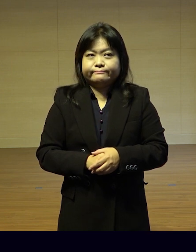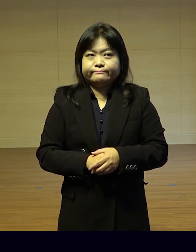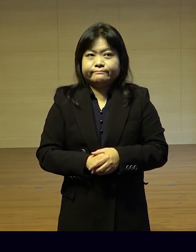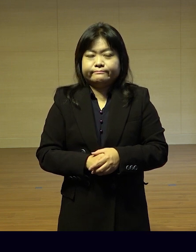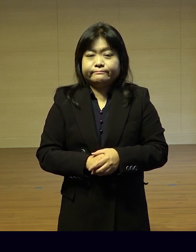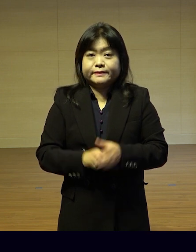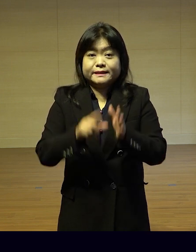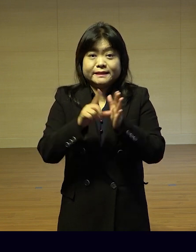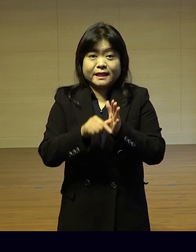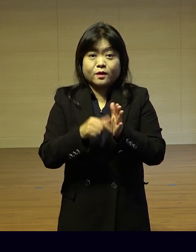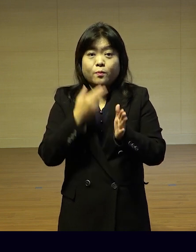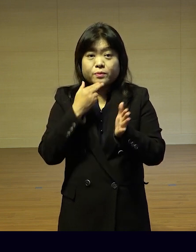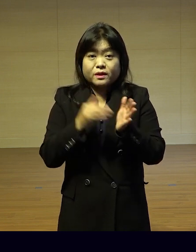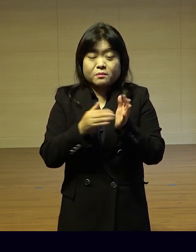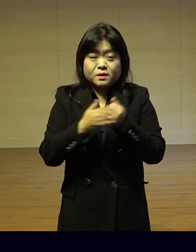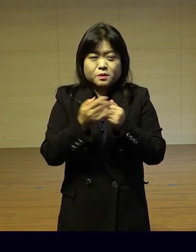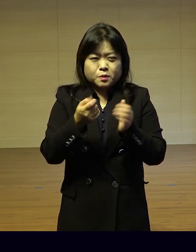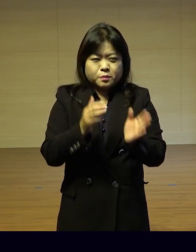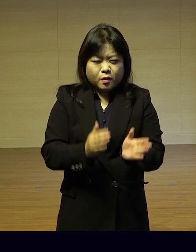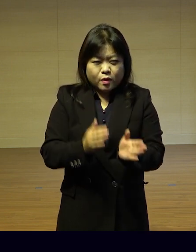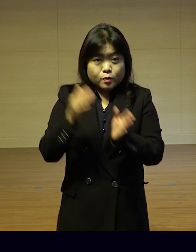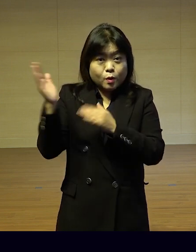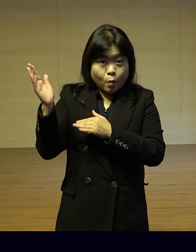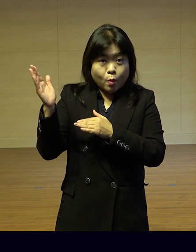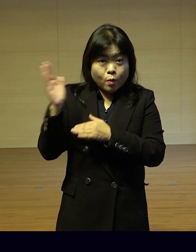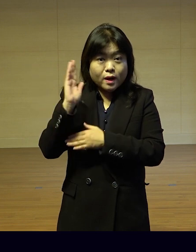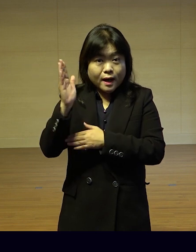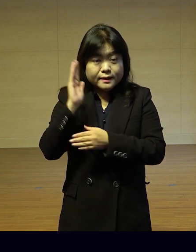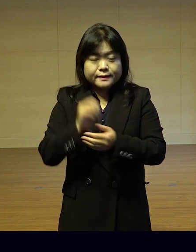시간 관계상 제가 건너뛰도록 하겠습니다.